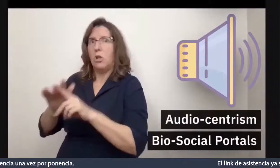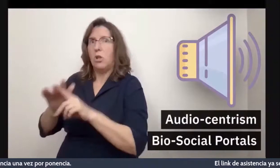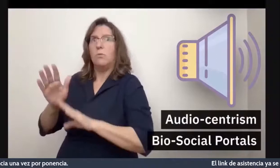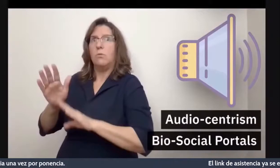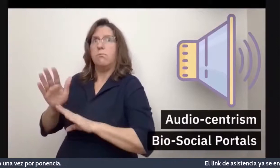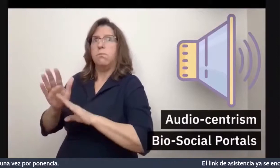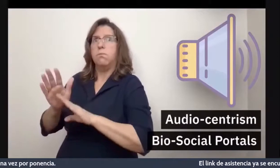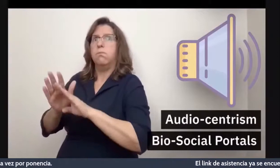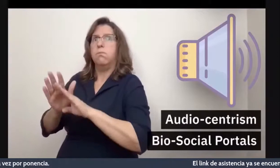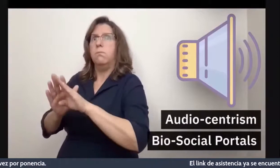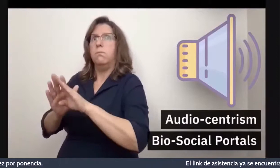lenguaje verbal y